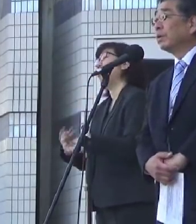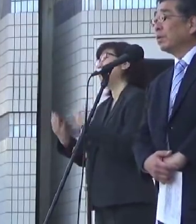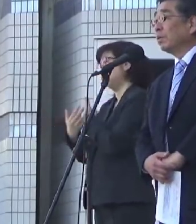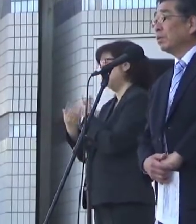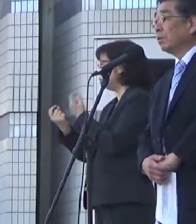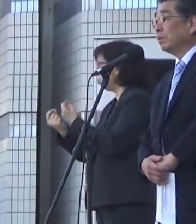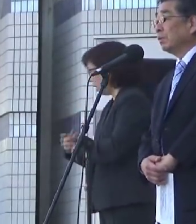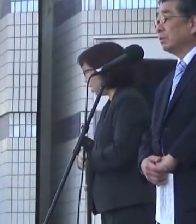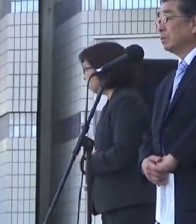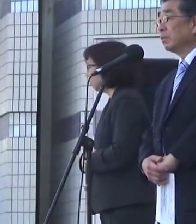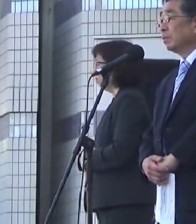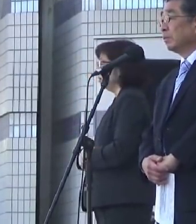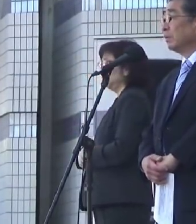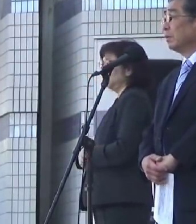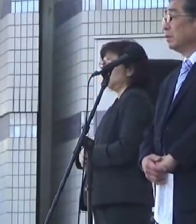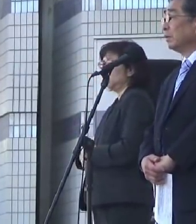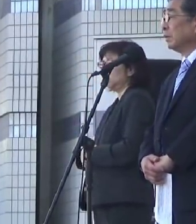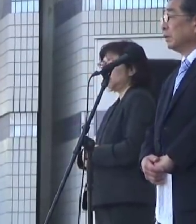東電の